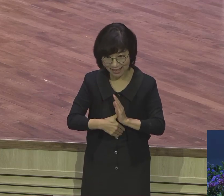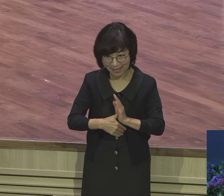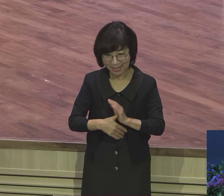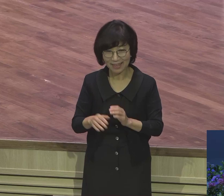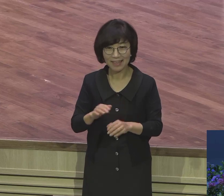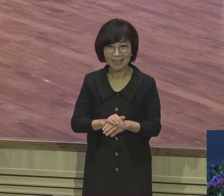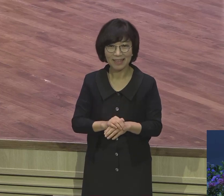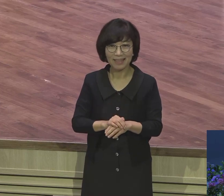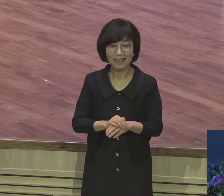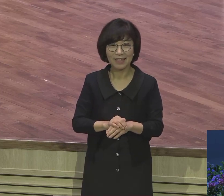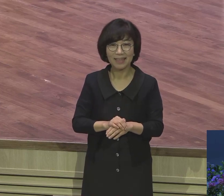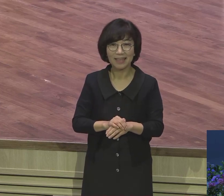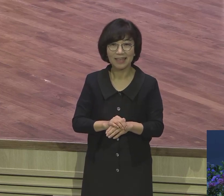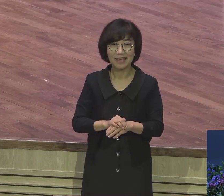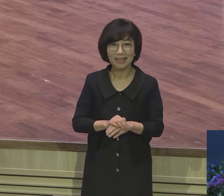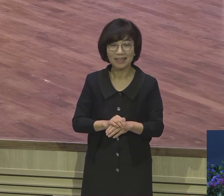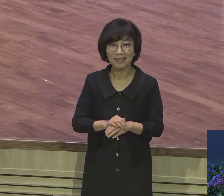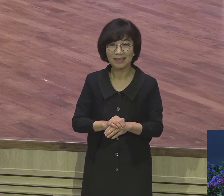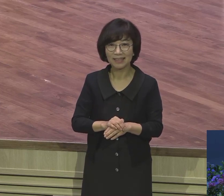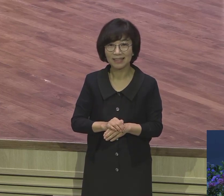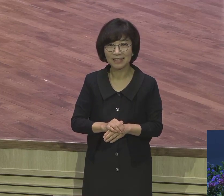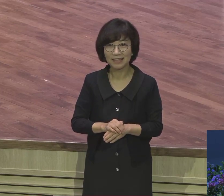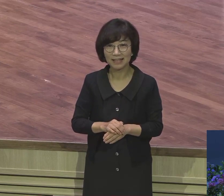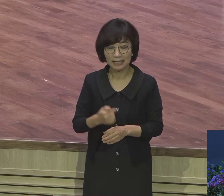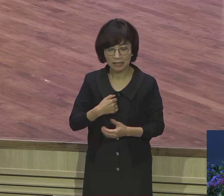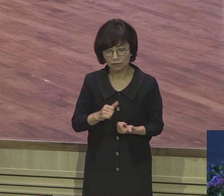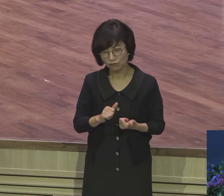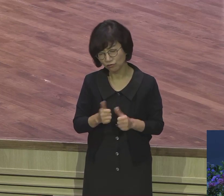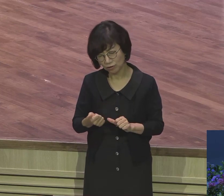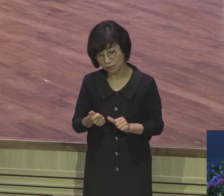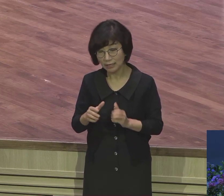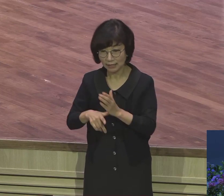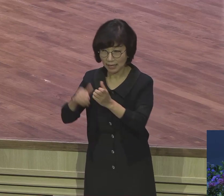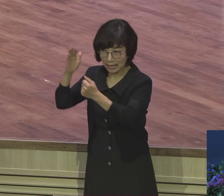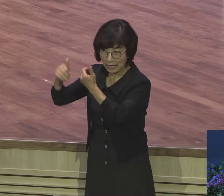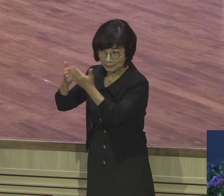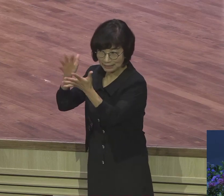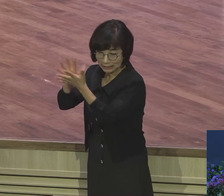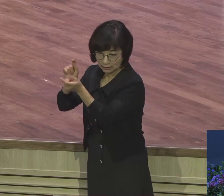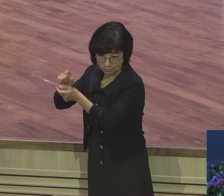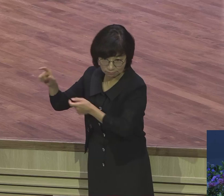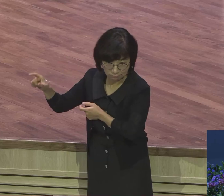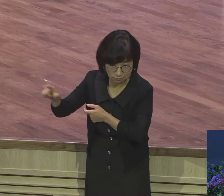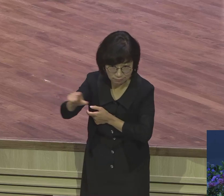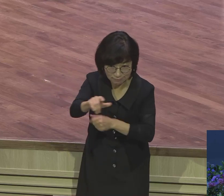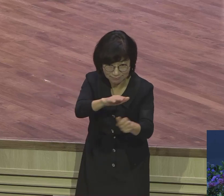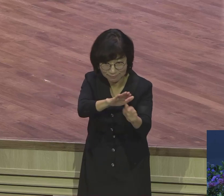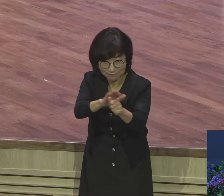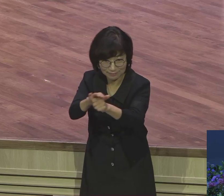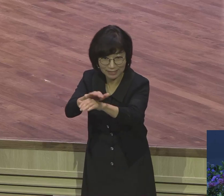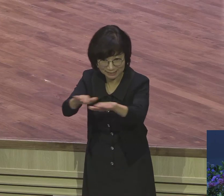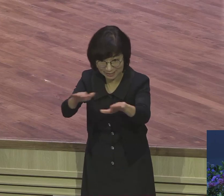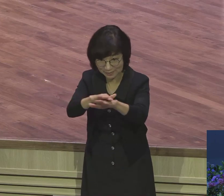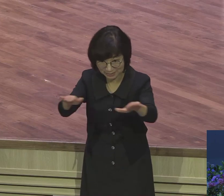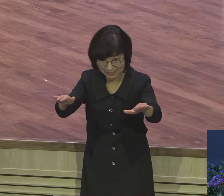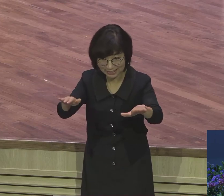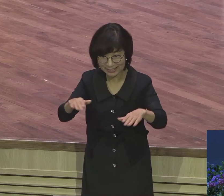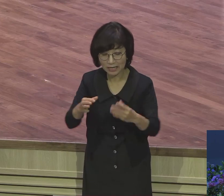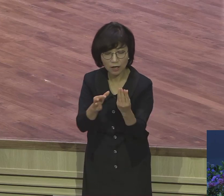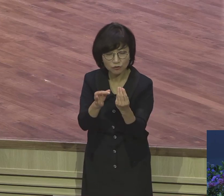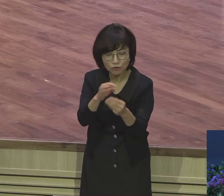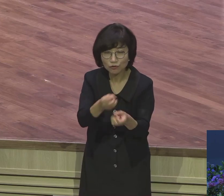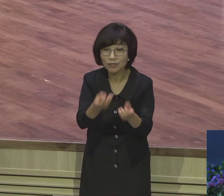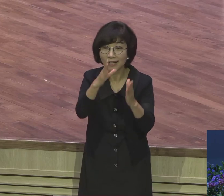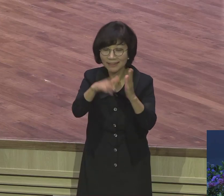내가 죽어야 하나님 뜻을 이룬다니까요. 추석 기간에 이런